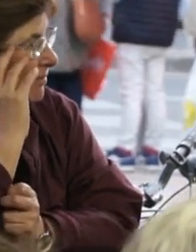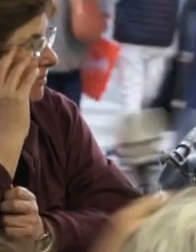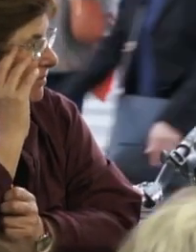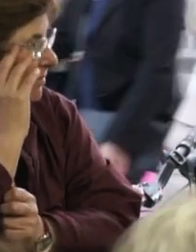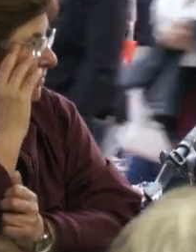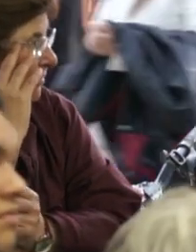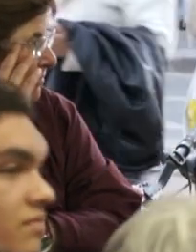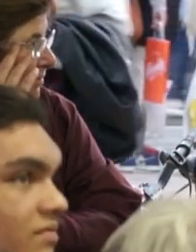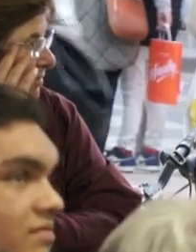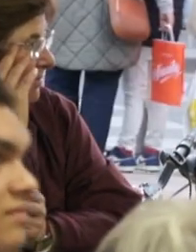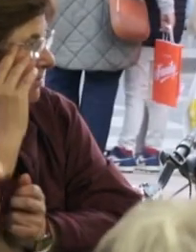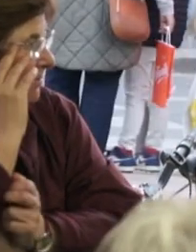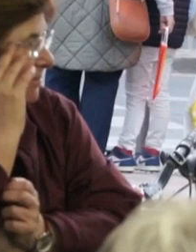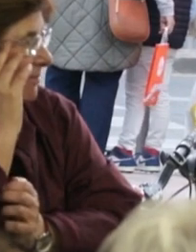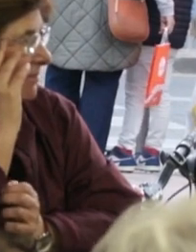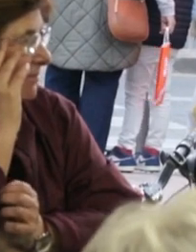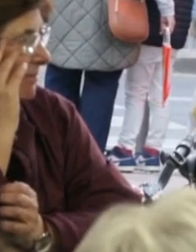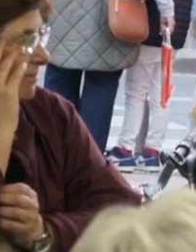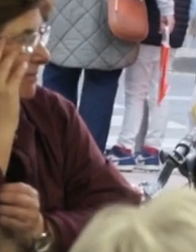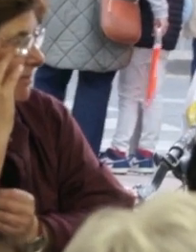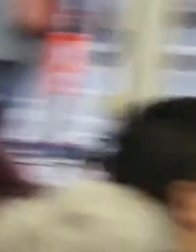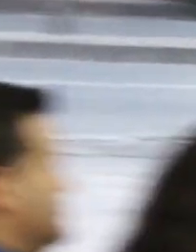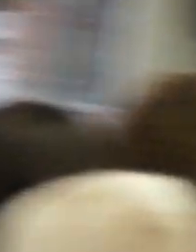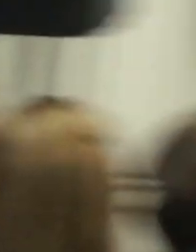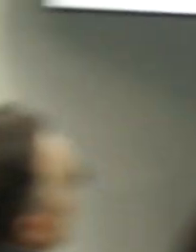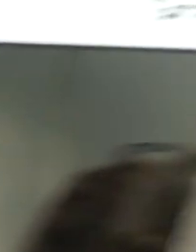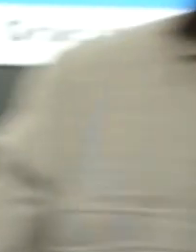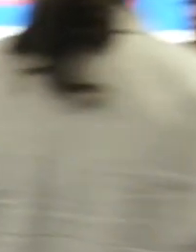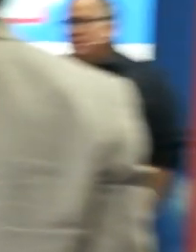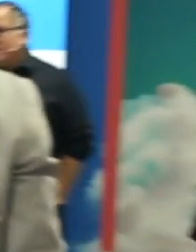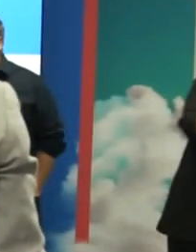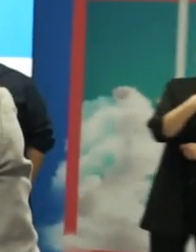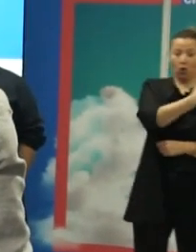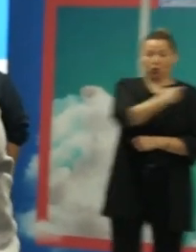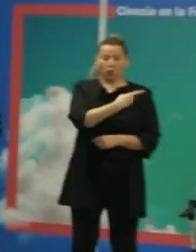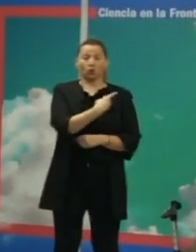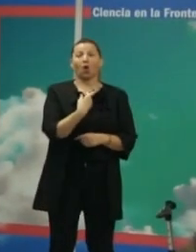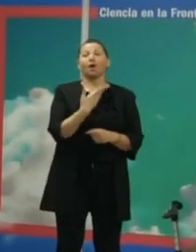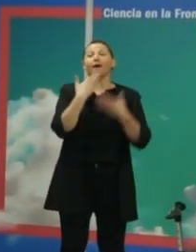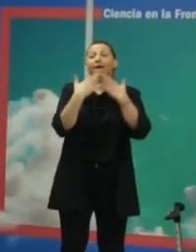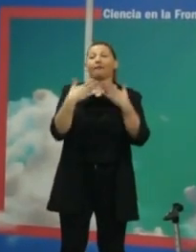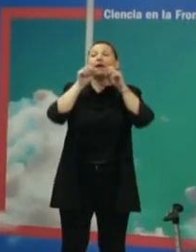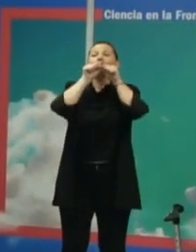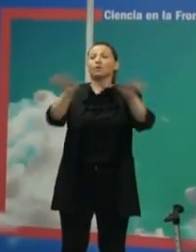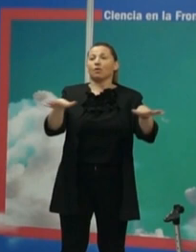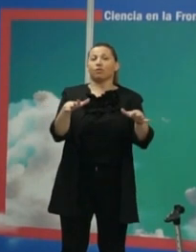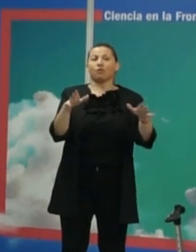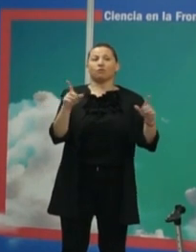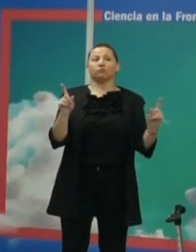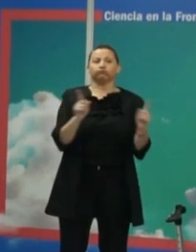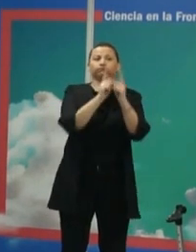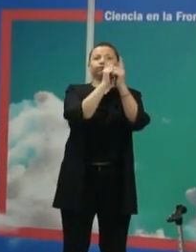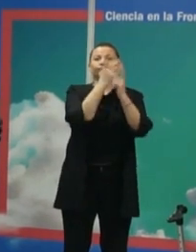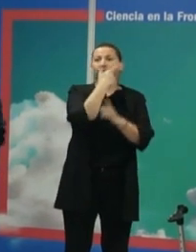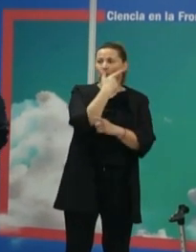yo como te he dicho Enrique y yo nos hemos conocido por la divulgación entonces nosotros es que somos